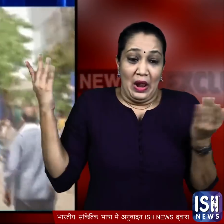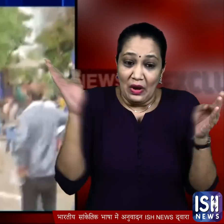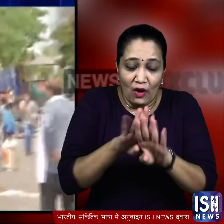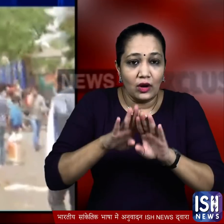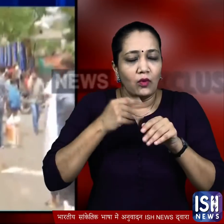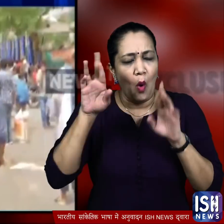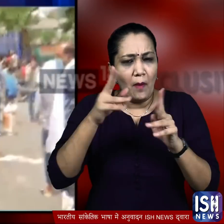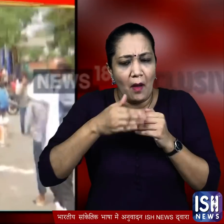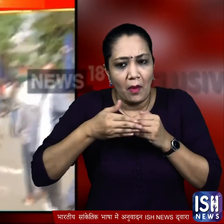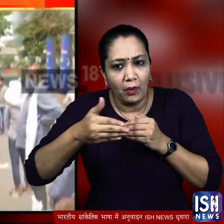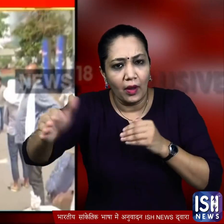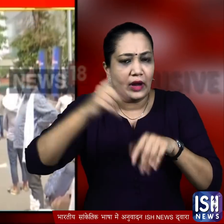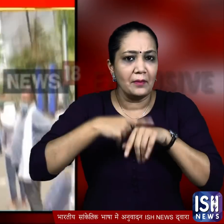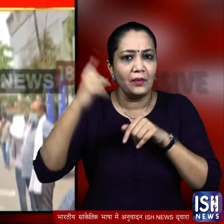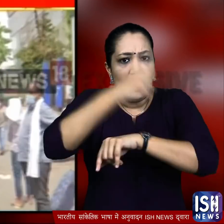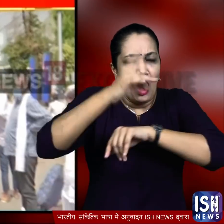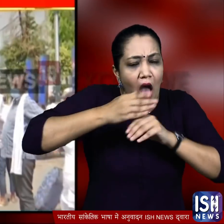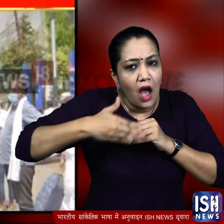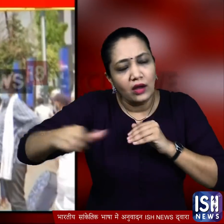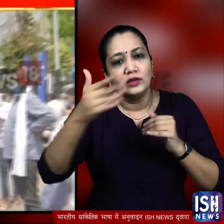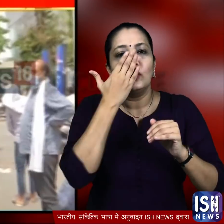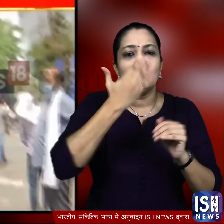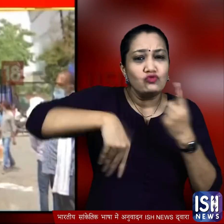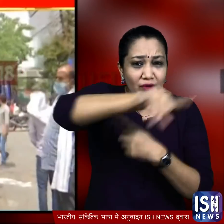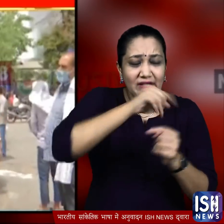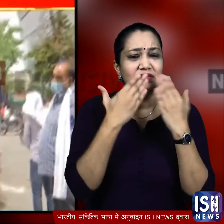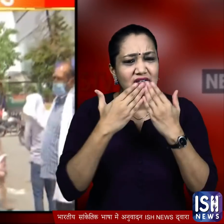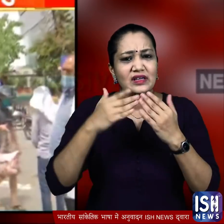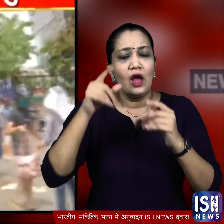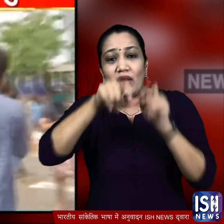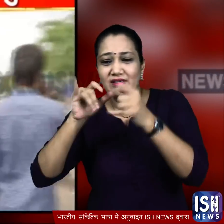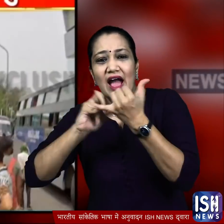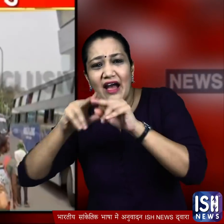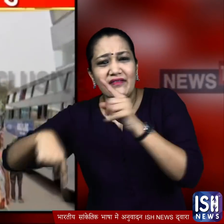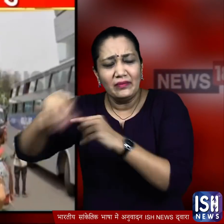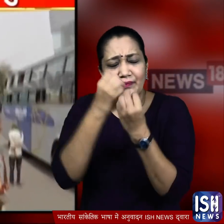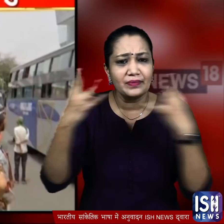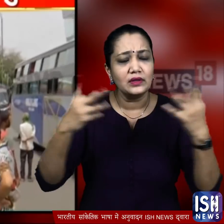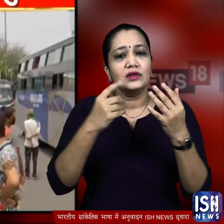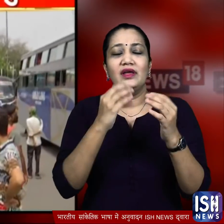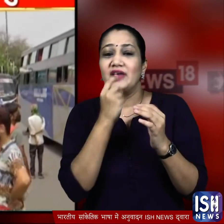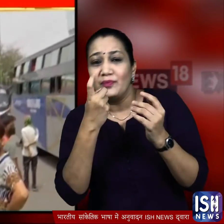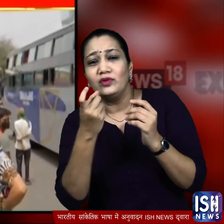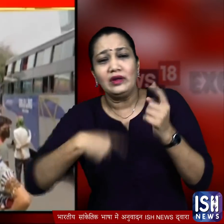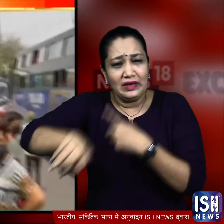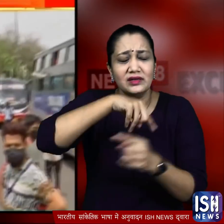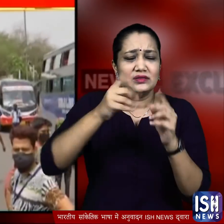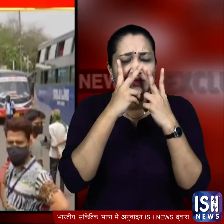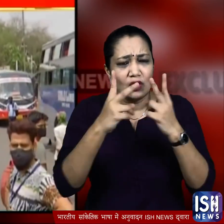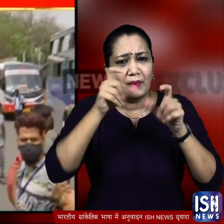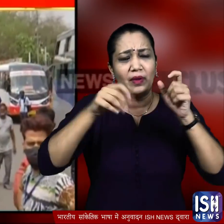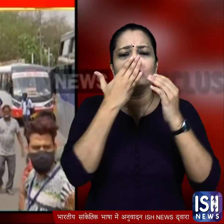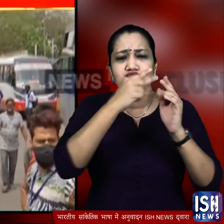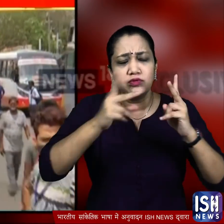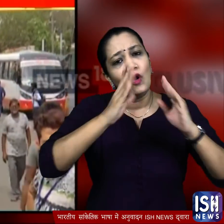लेकिन लॉकडाउन के लंबा चलने की आशंका ने वहां रहकर पढ़ाई करने वाले छात्रों और कामगारों को डरा दिया। राजधानी जयपुर से जो तस्वीरें सामने आई, उनमें